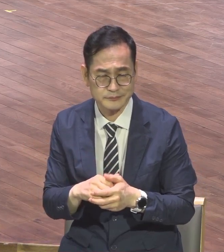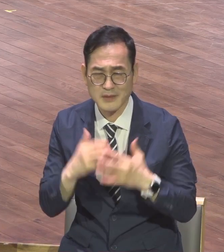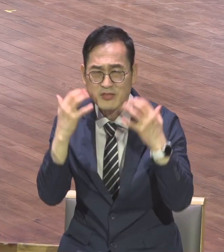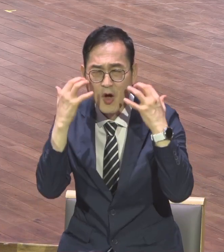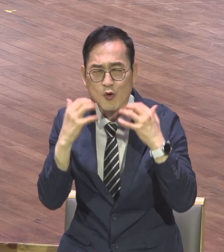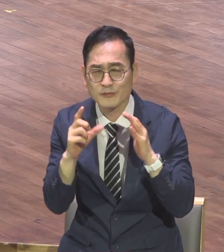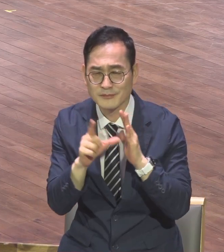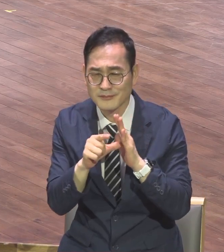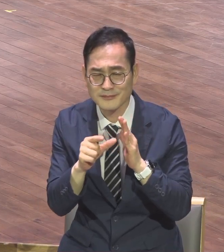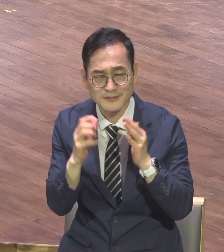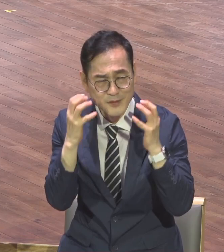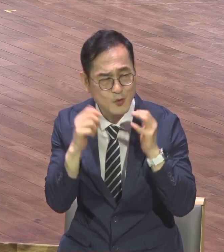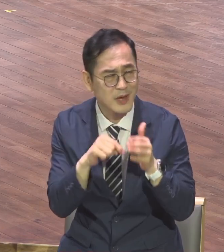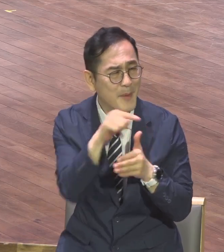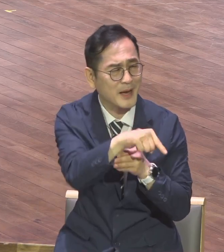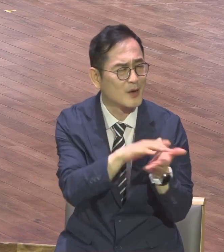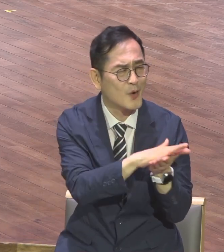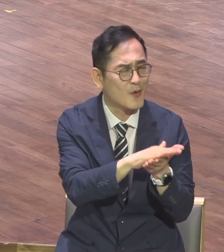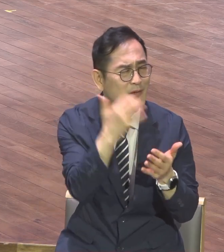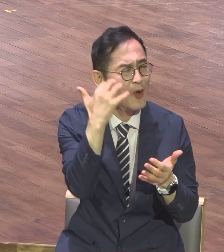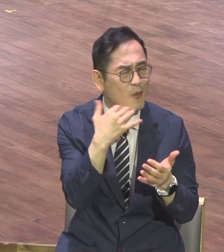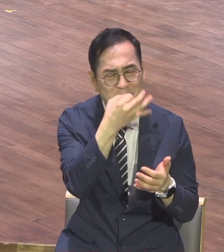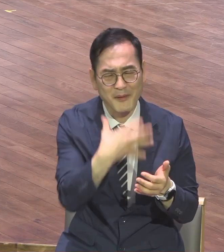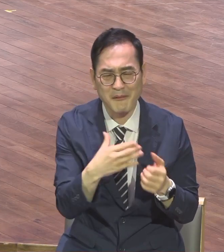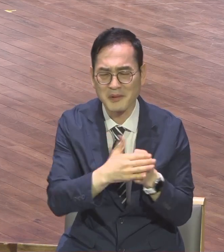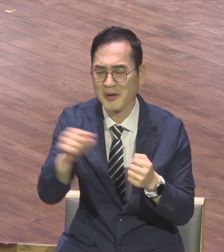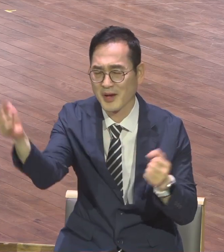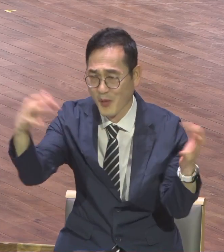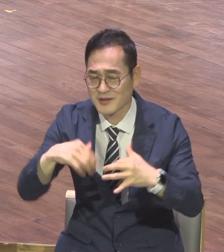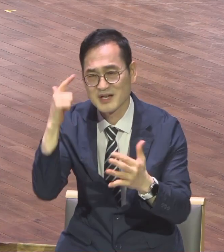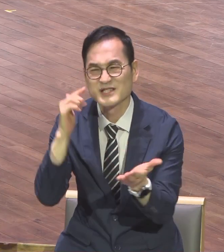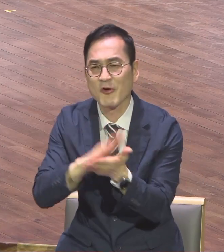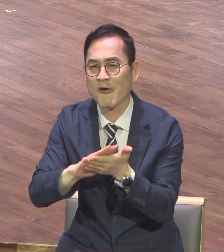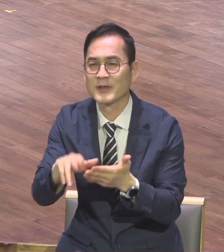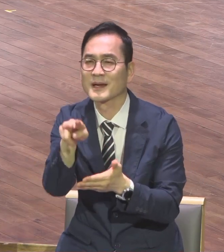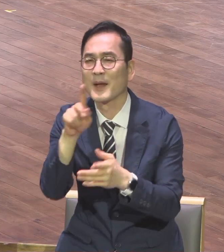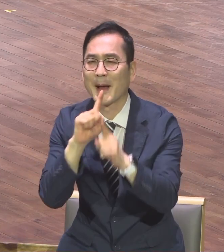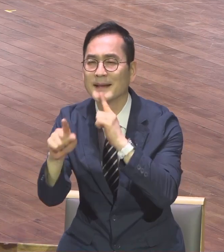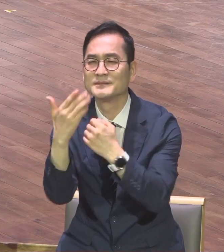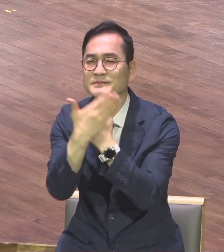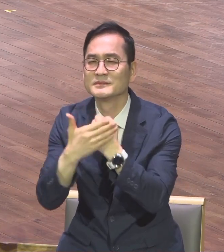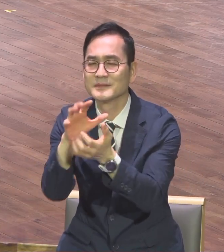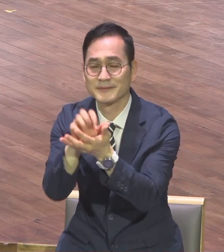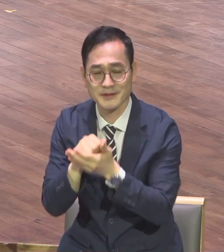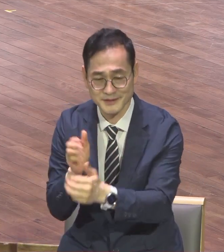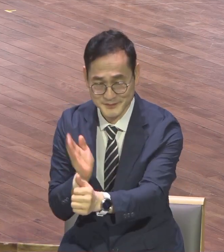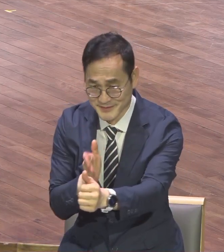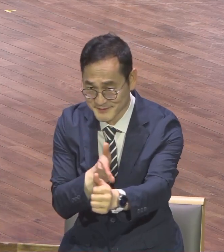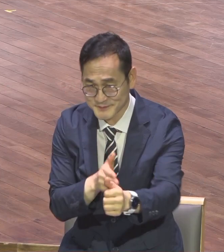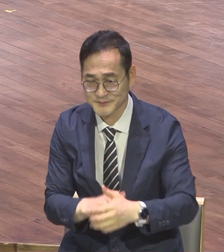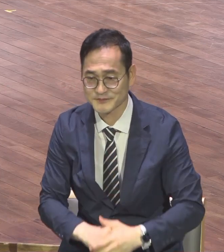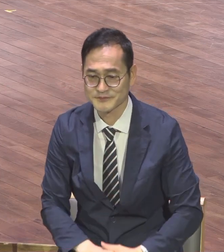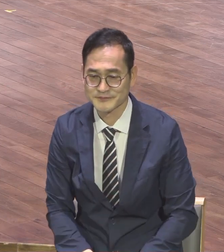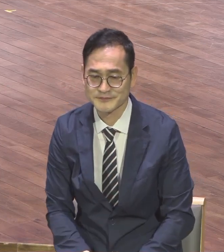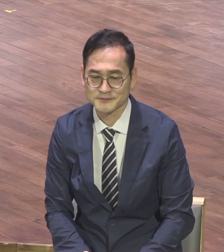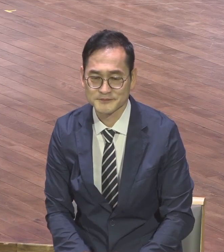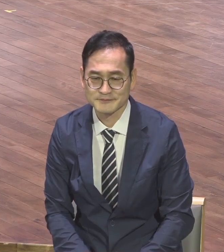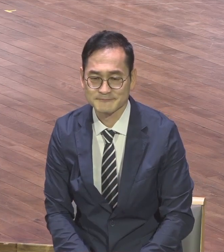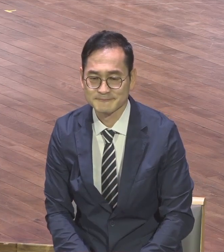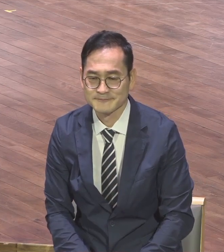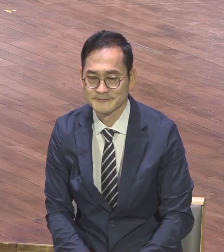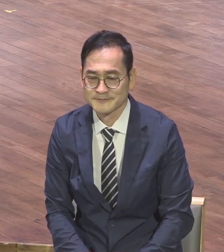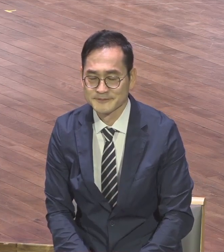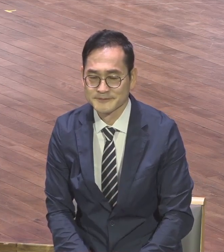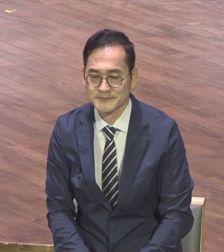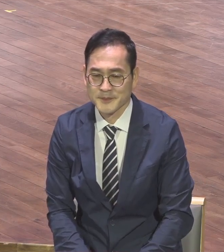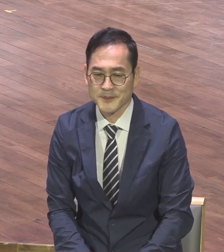오면 다 시원하게 앉아서 이게 여러분 대회 참석할 수 있기 때문에 본 교회에 오셔서 메시지를